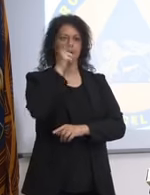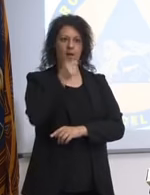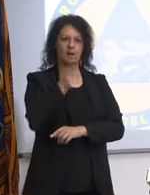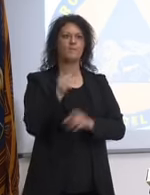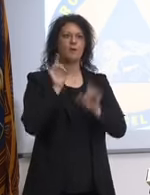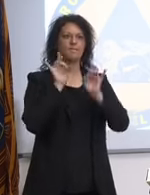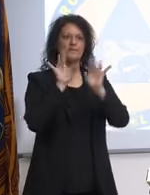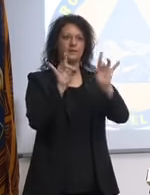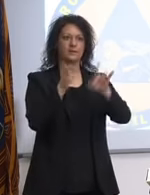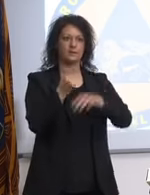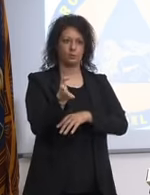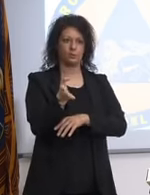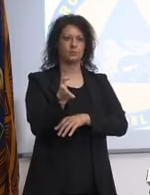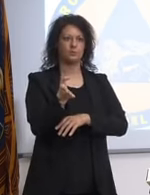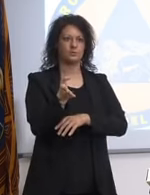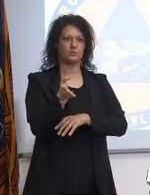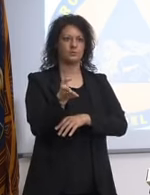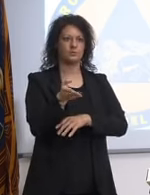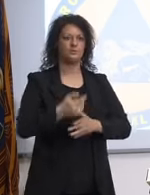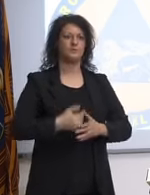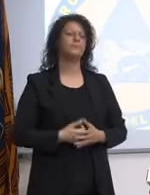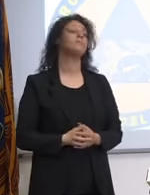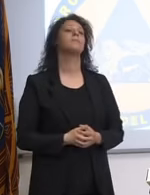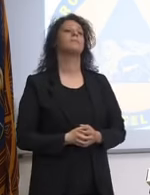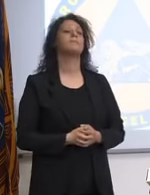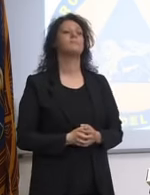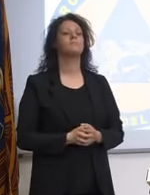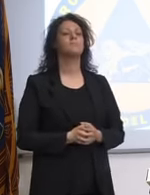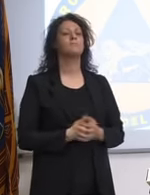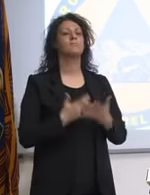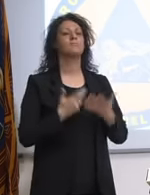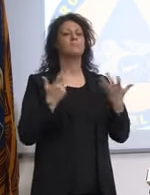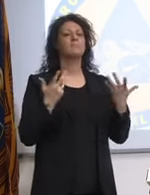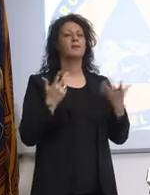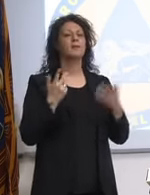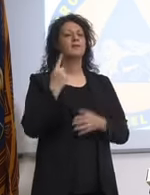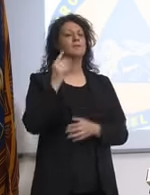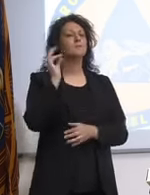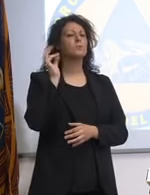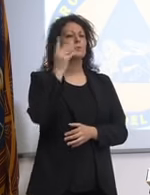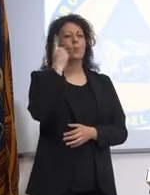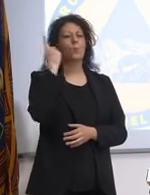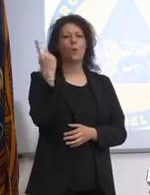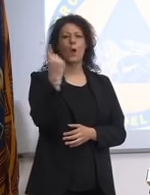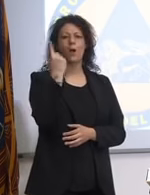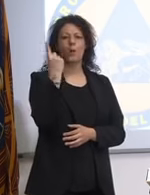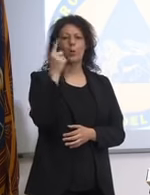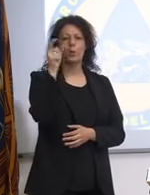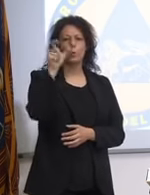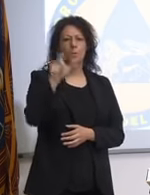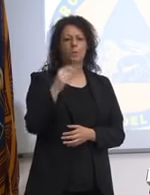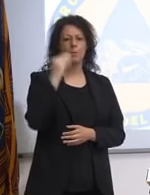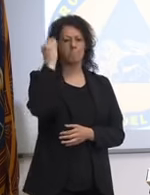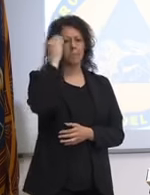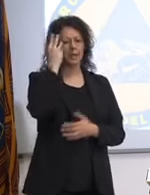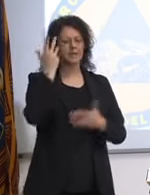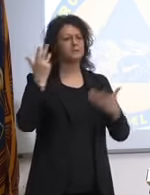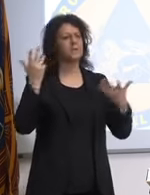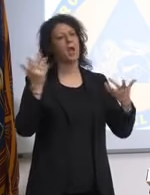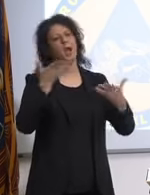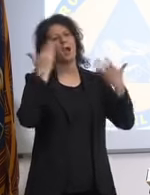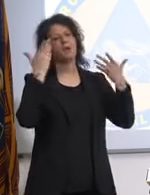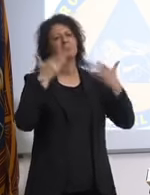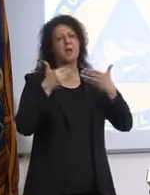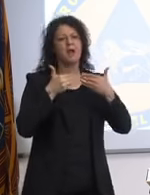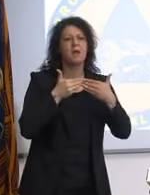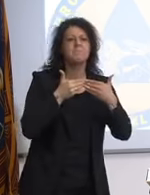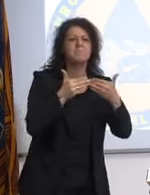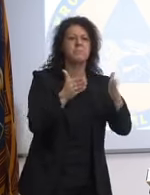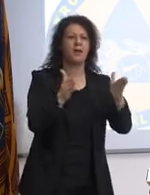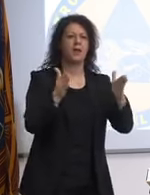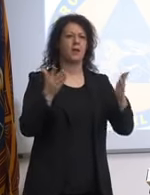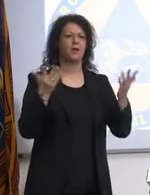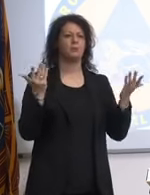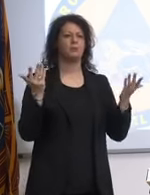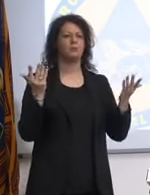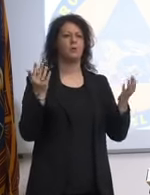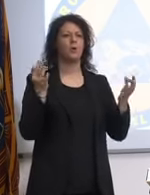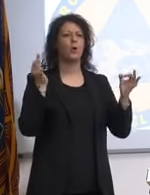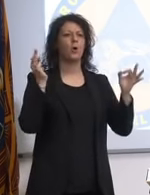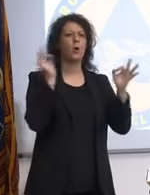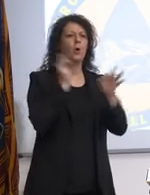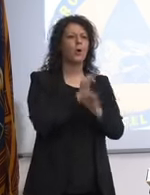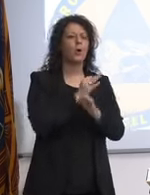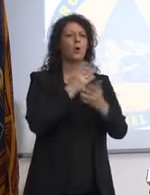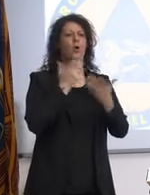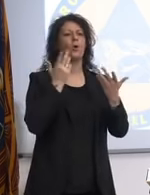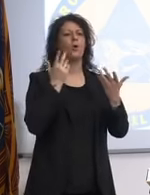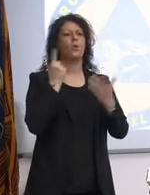sta coccolando l'idea, galvanizzato dal fatto che si è aperto, galvanizzato dal fatto che comunque